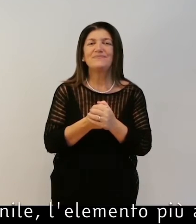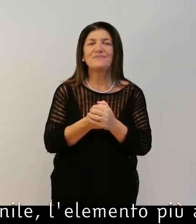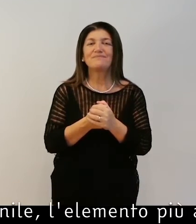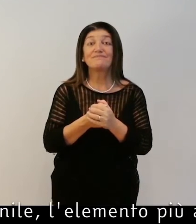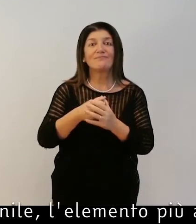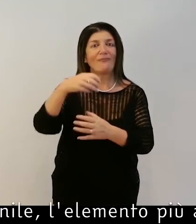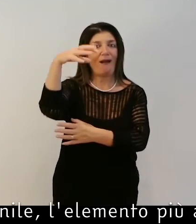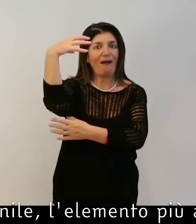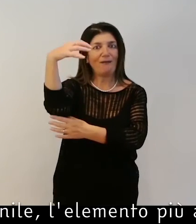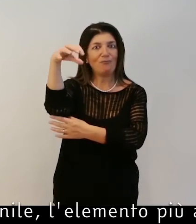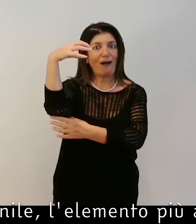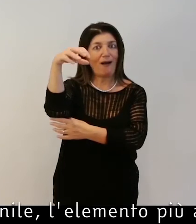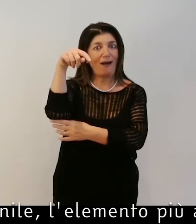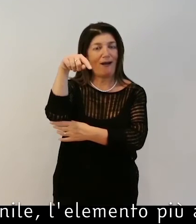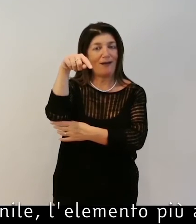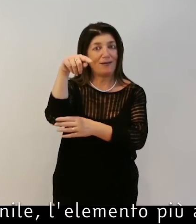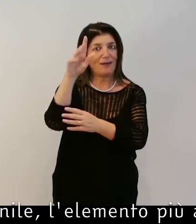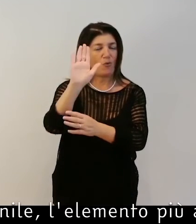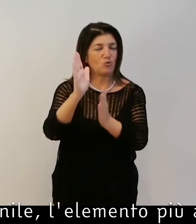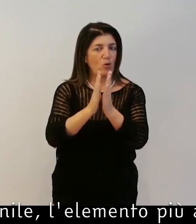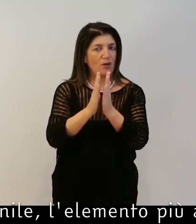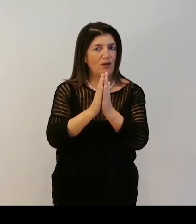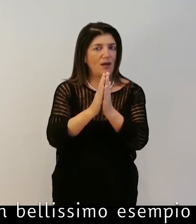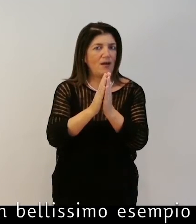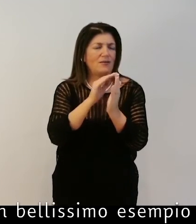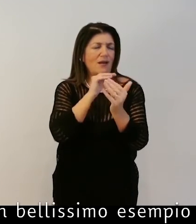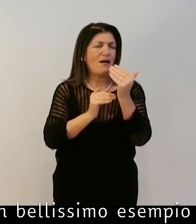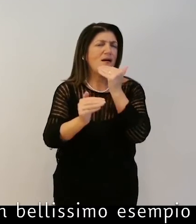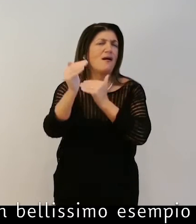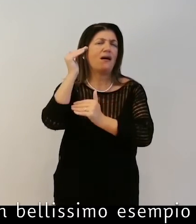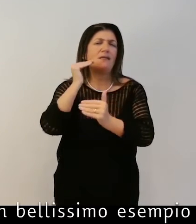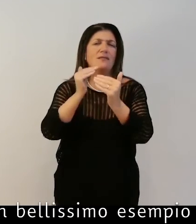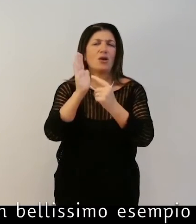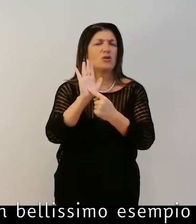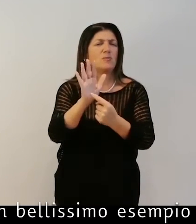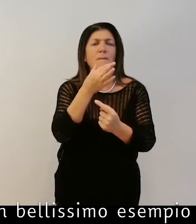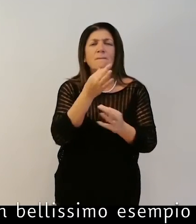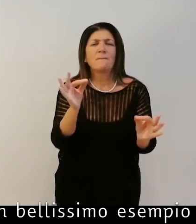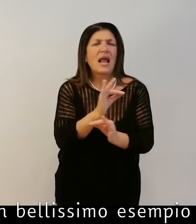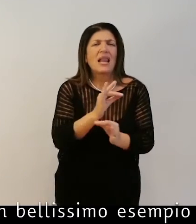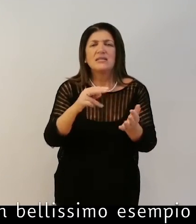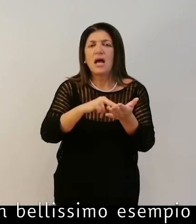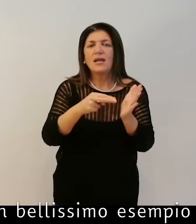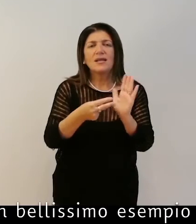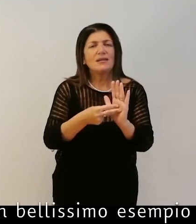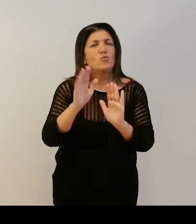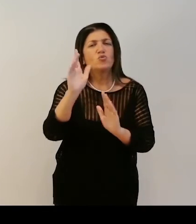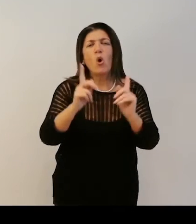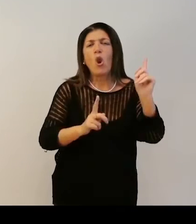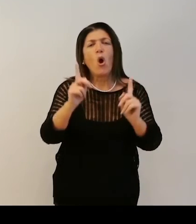Il campanile, l'elemento più antico dell'intero complesso, è un bellissimo esempio di architettura lombarda in